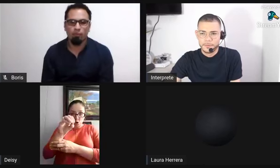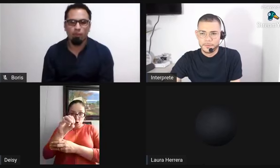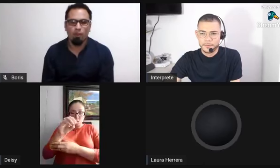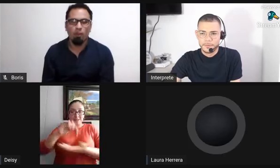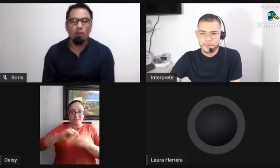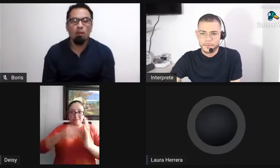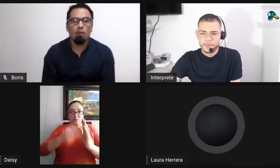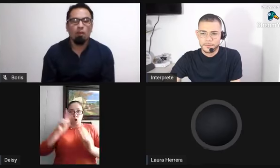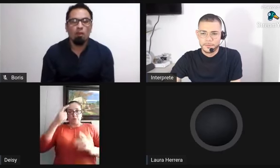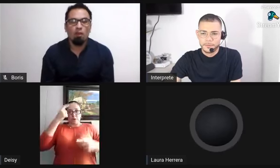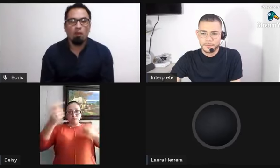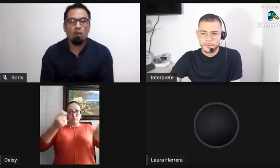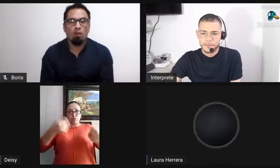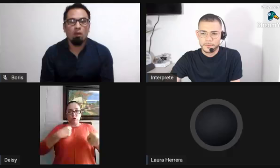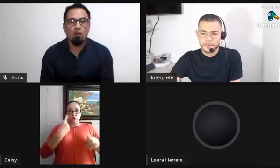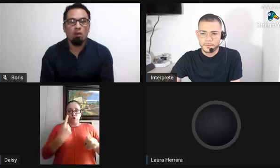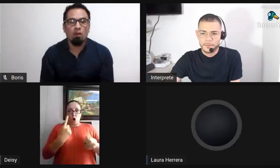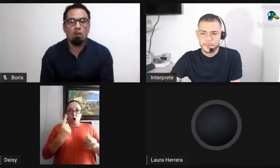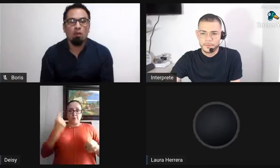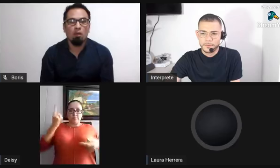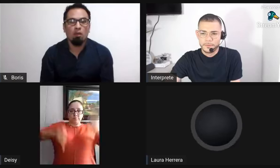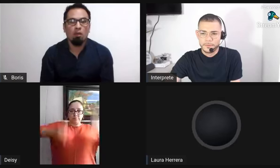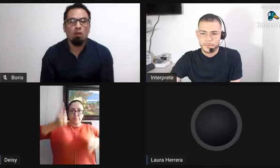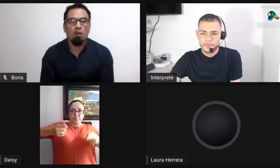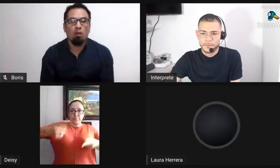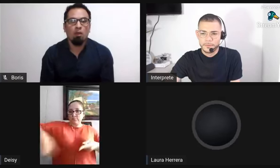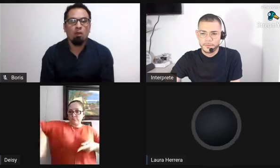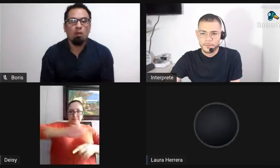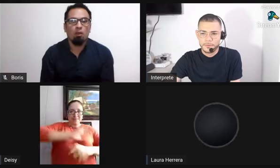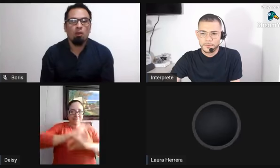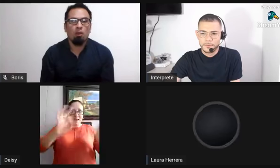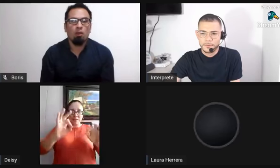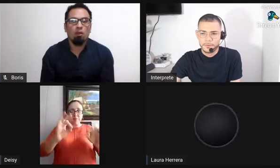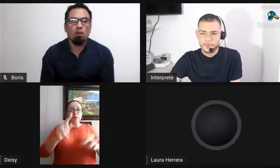y hablabas que en ese momento había una estructura